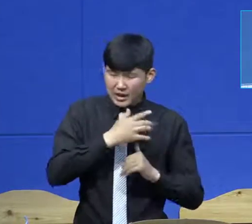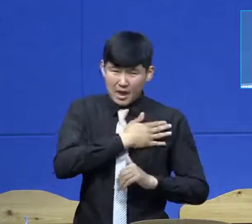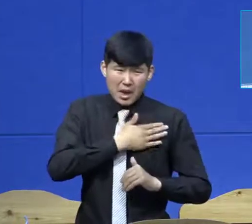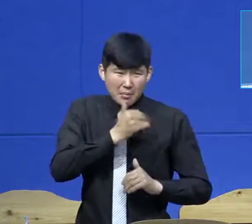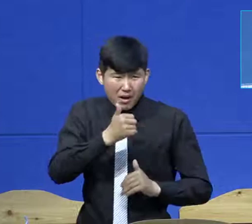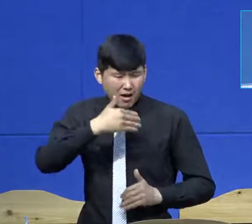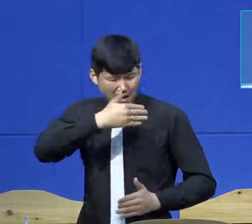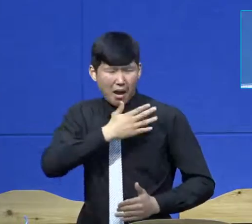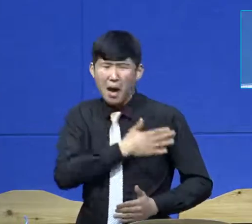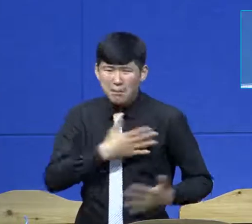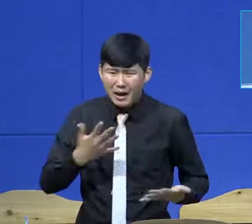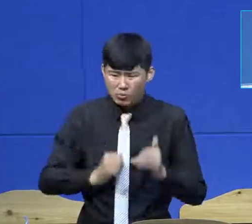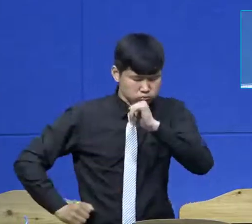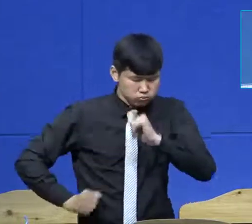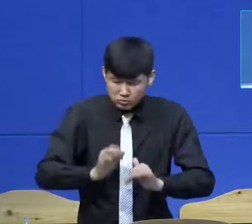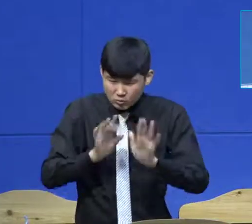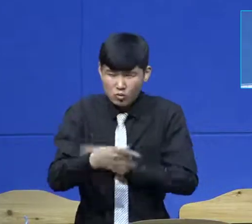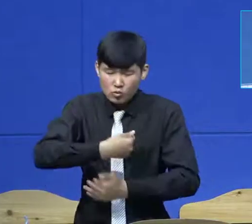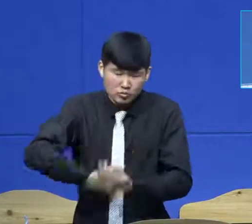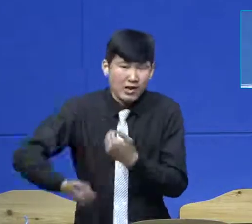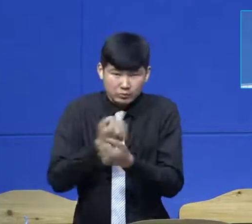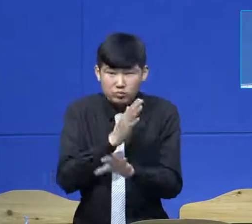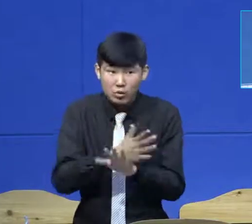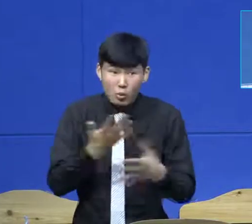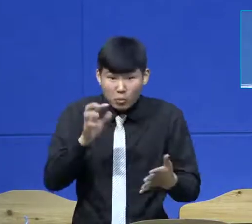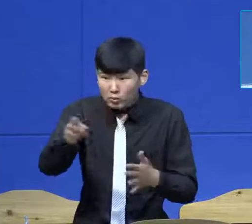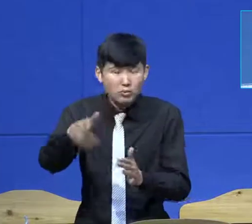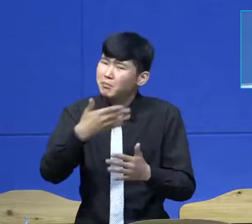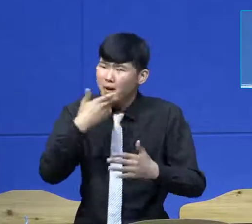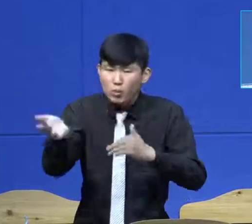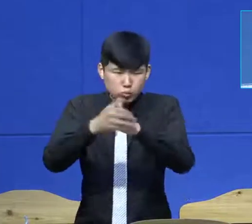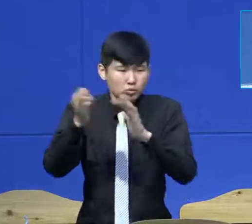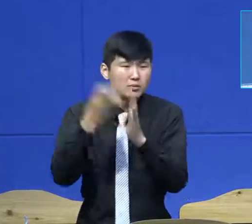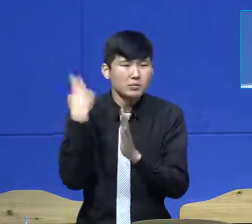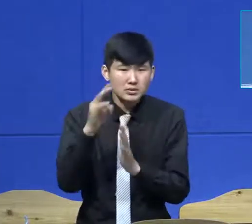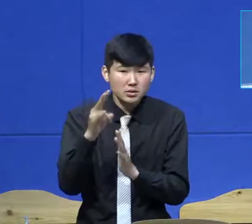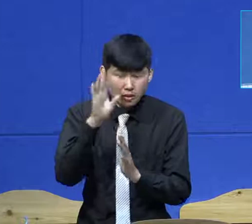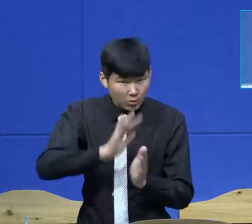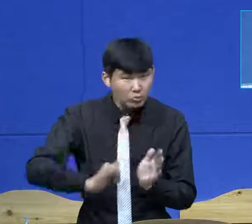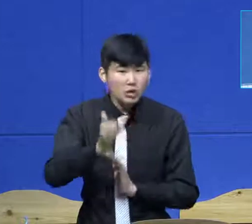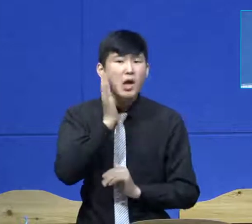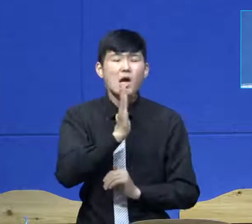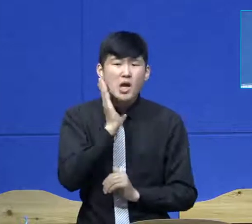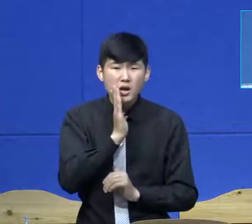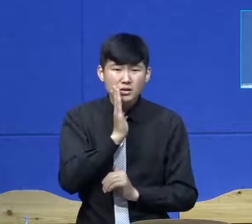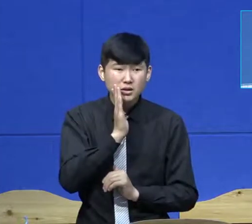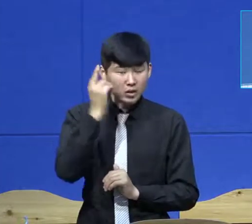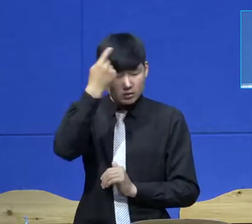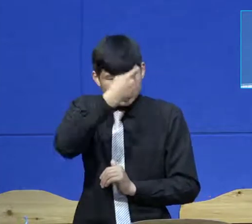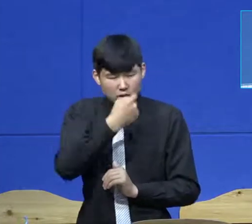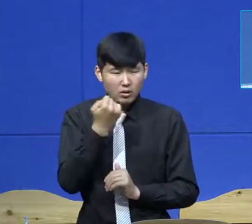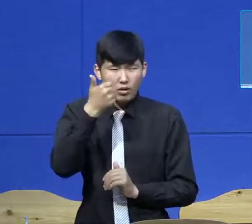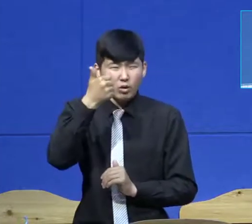хайрлаггүйгээр өсөж ороод гүүж ороод хүүхдээ аваарсан. Тэрэг байсан бол энэ хүүхд өвх байсан. Тийм учраас ээж нь царай тийм болсон юм аа.